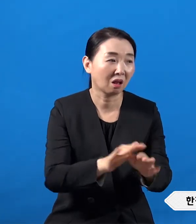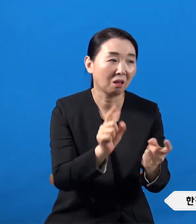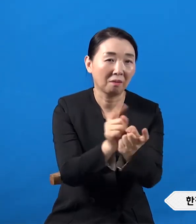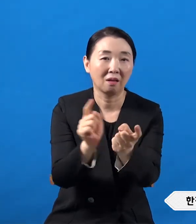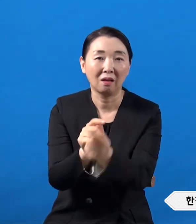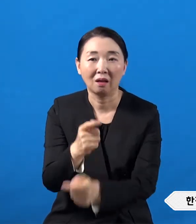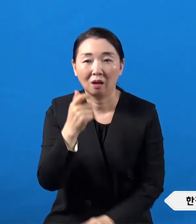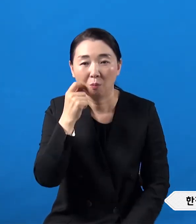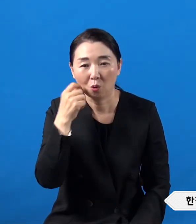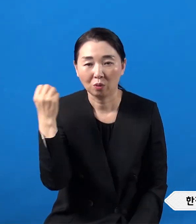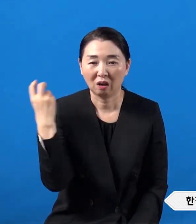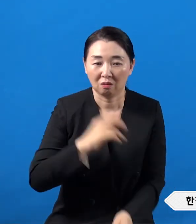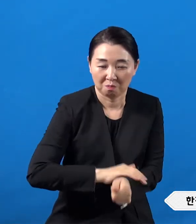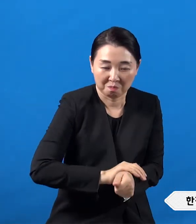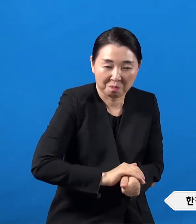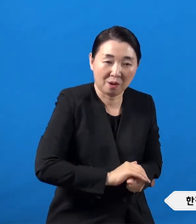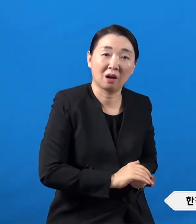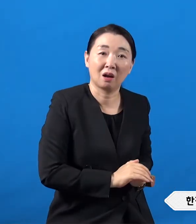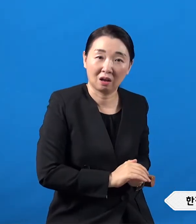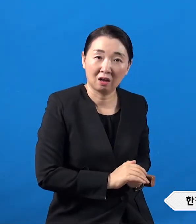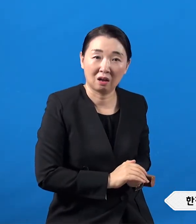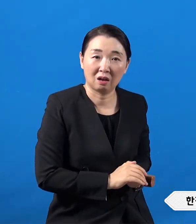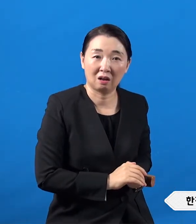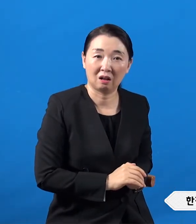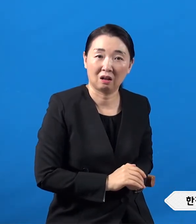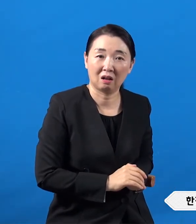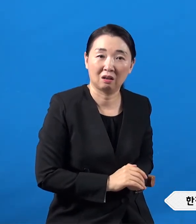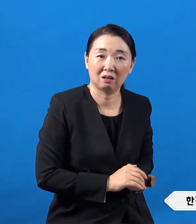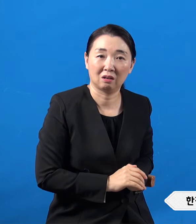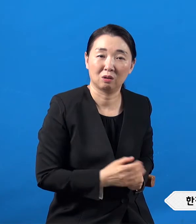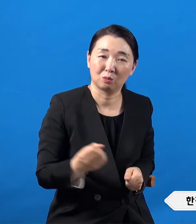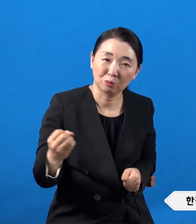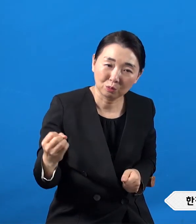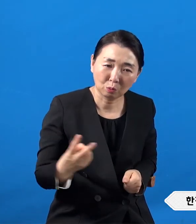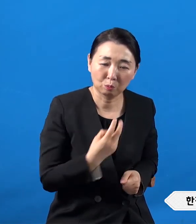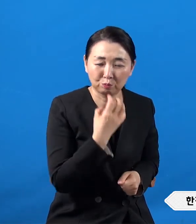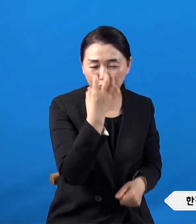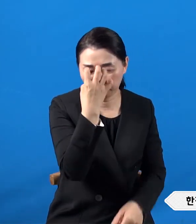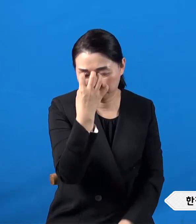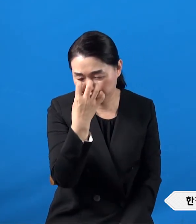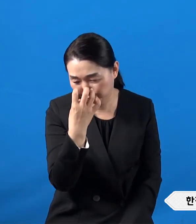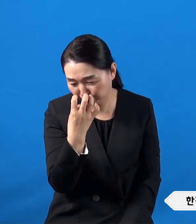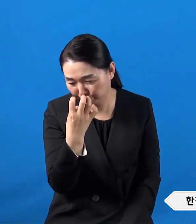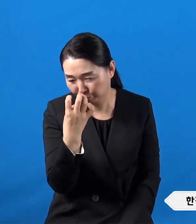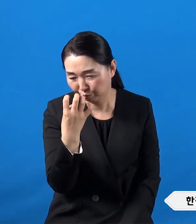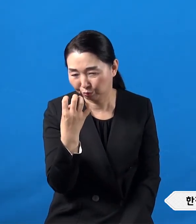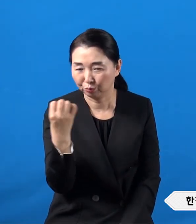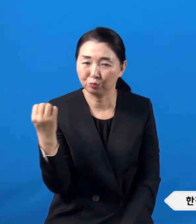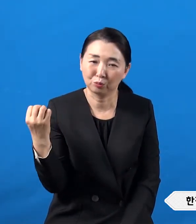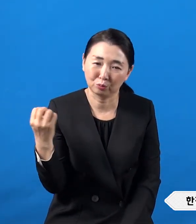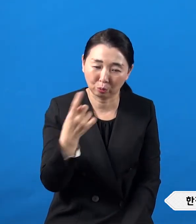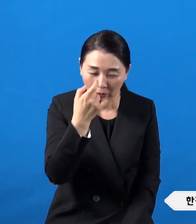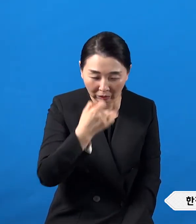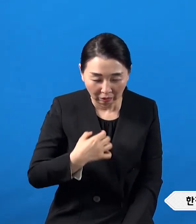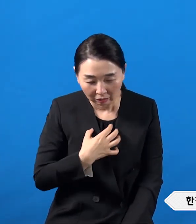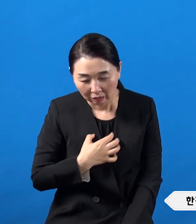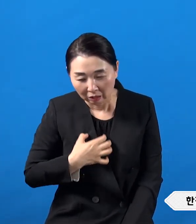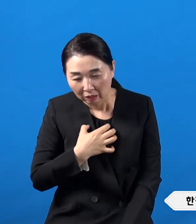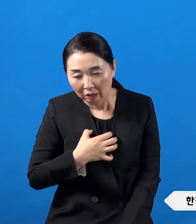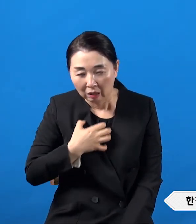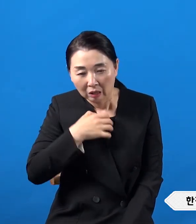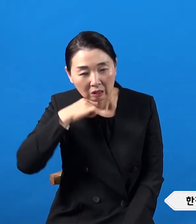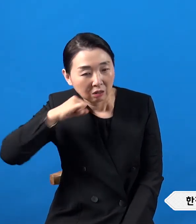맺지도 못하고 늘 움츠려들고 늘 우울하고 비관적인 그런